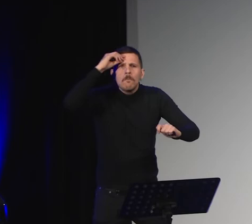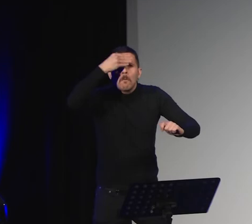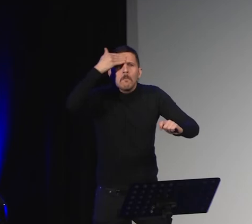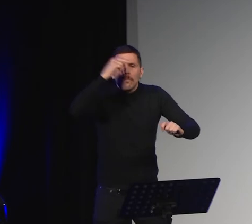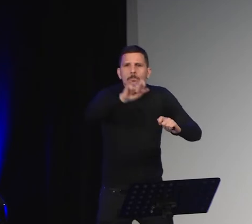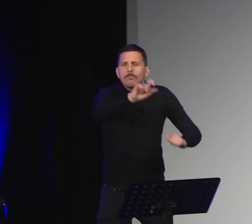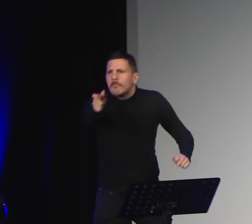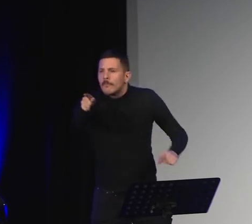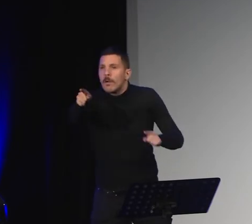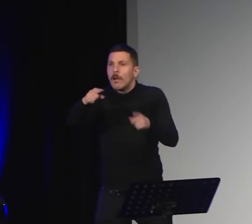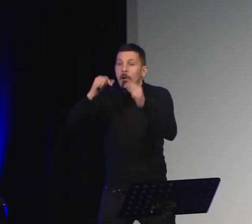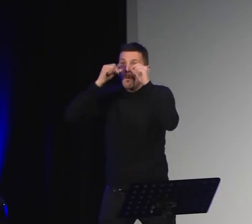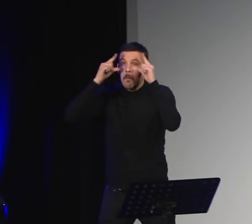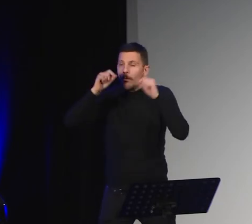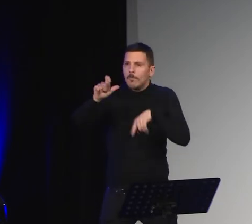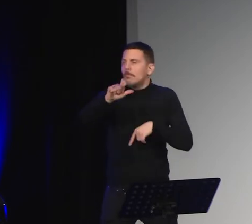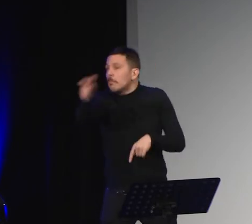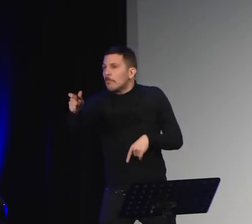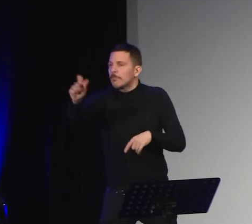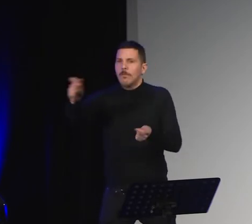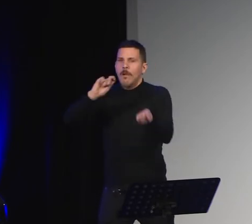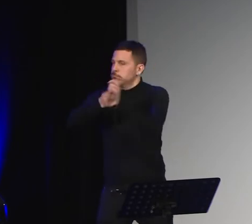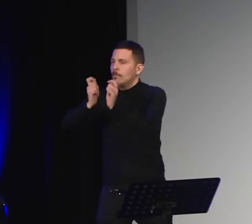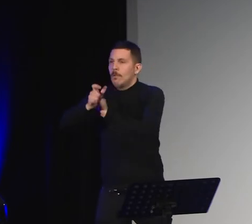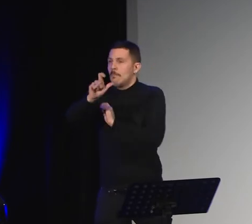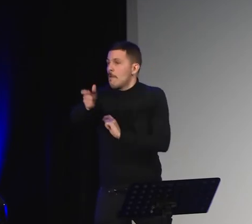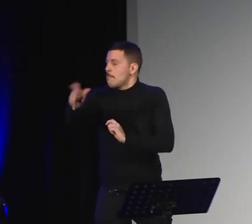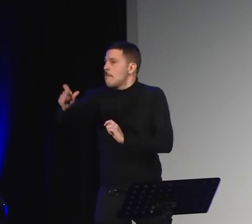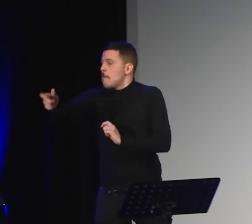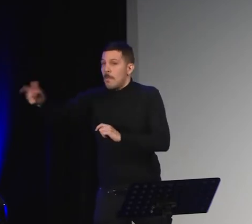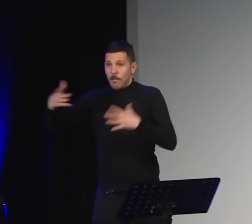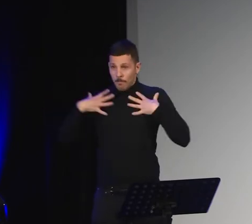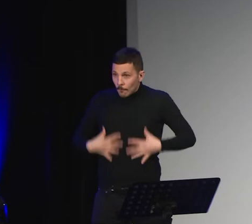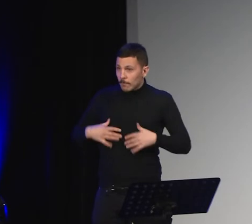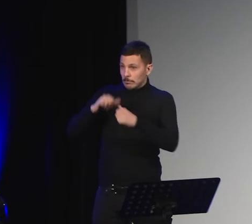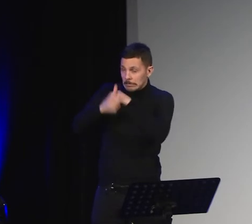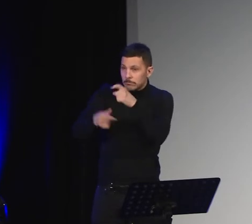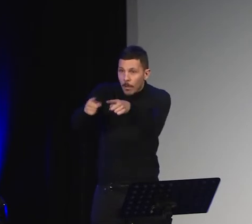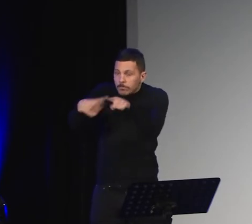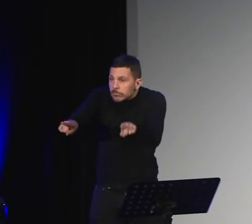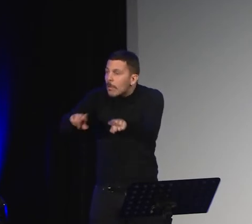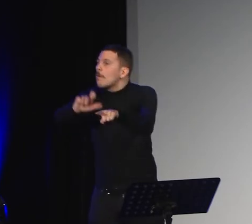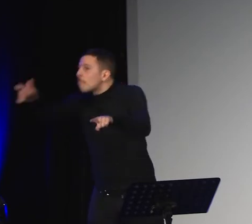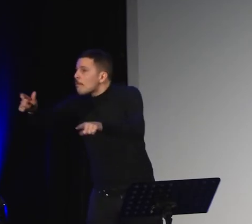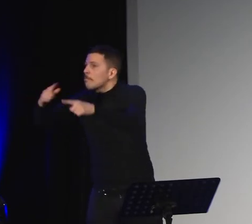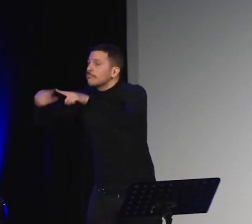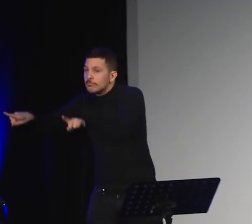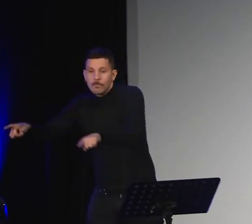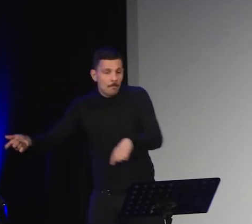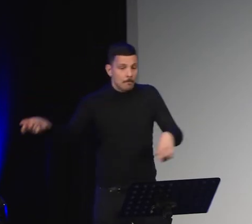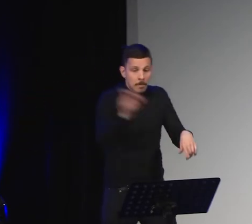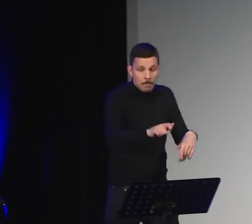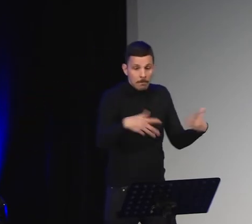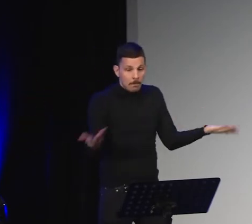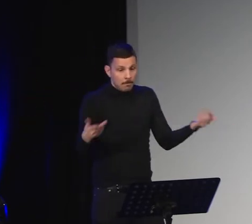On déplace nos yeux, mais nos yeux sont déplacés. On absorbe les choses, mais